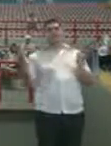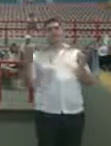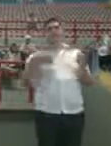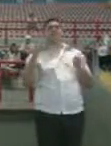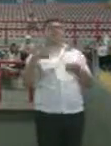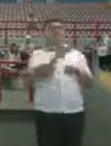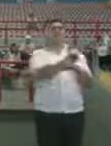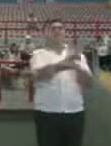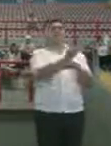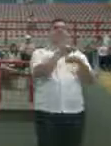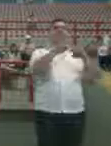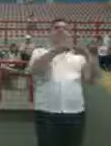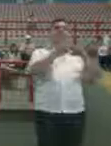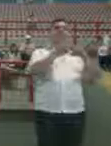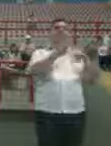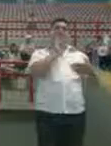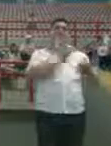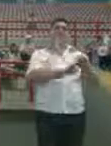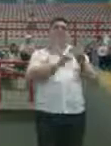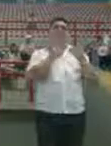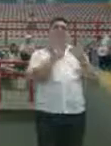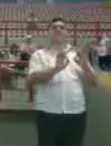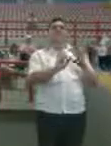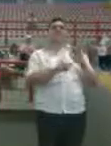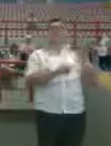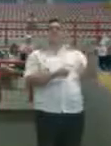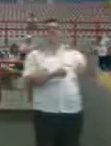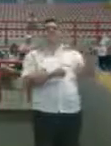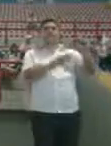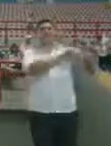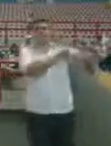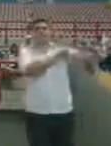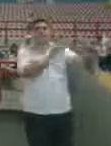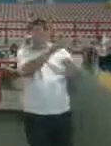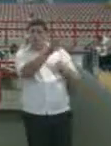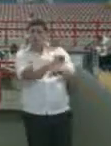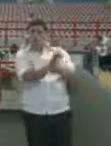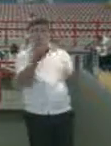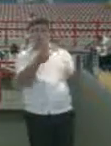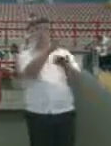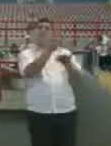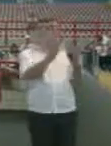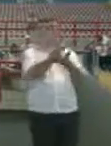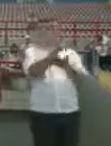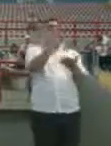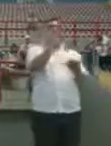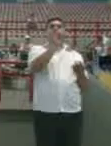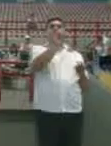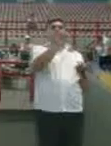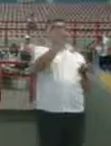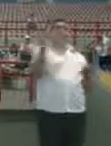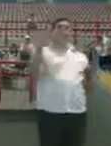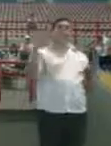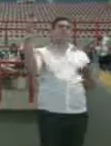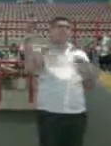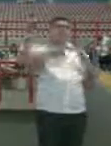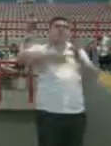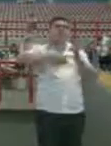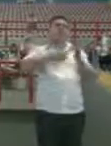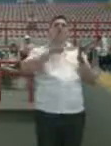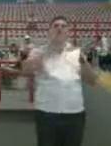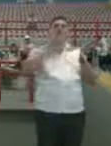setor automobilístico. Então a correta é a letra A. Um carro que você compra hoje da Ford, por exemplo, peças do motor vêm dos Estados Unidos,